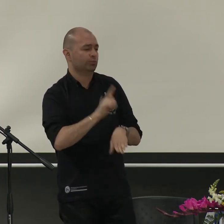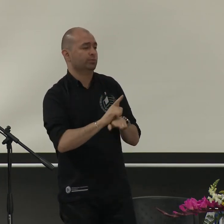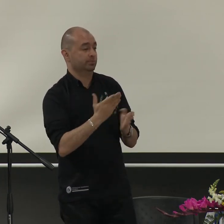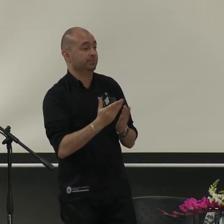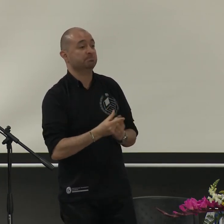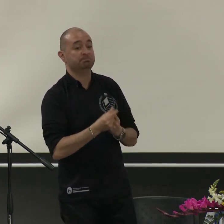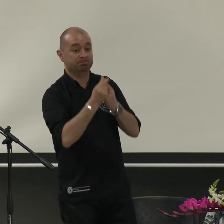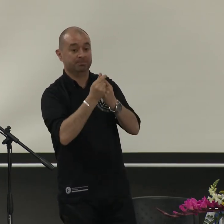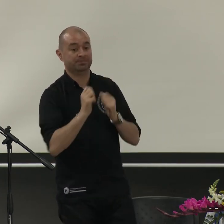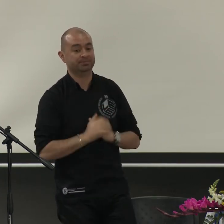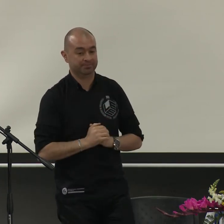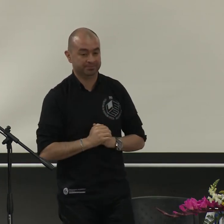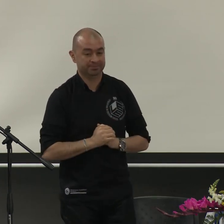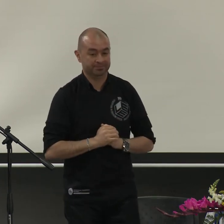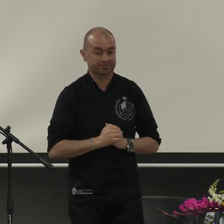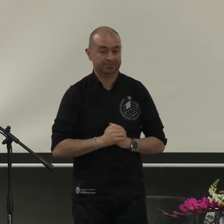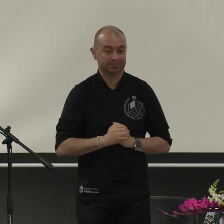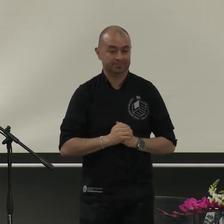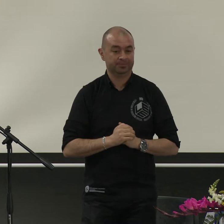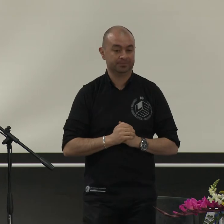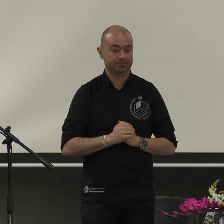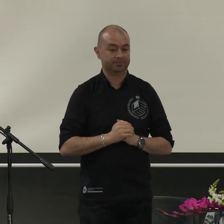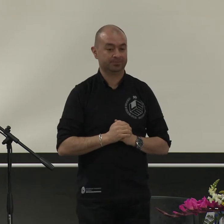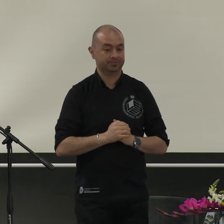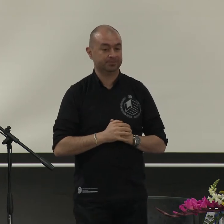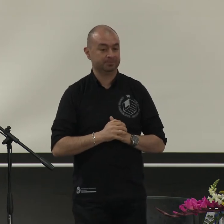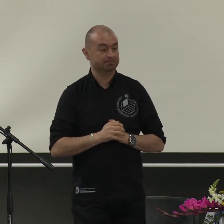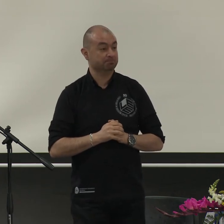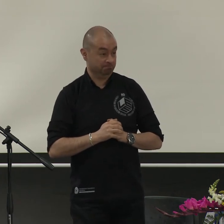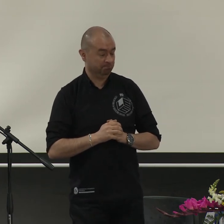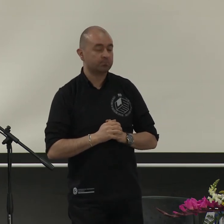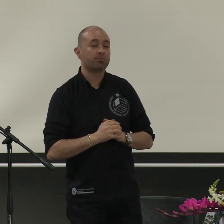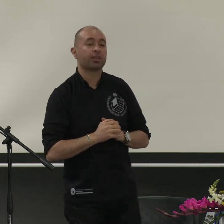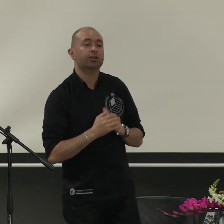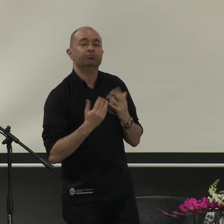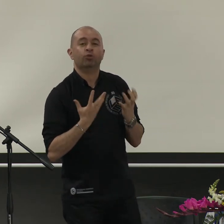universidad pedagógica en la licenciatura de educación especial